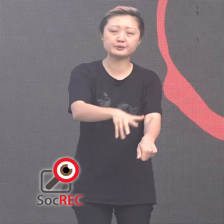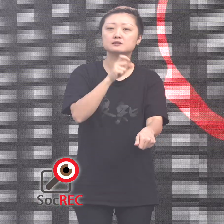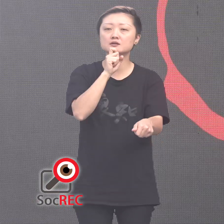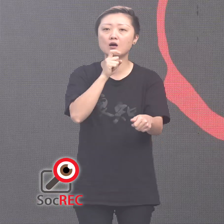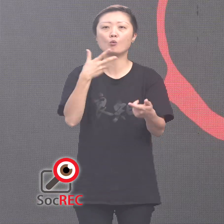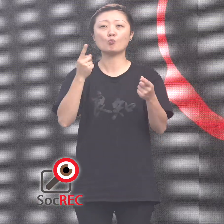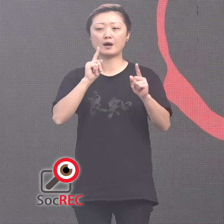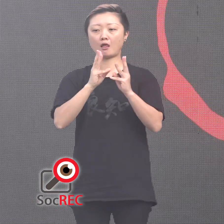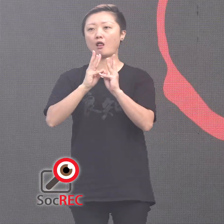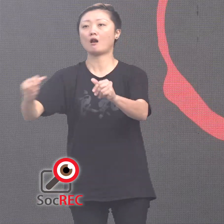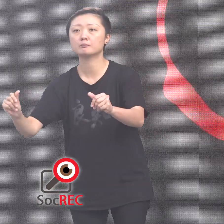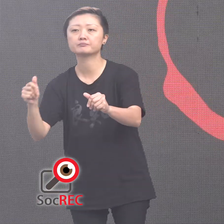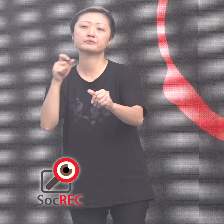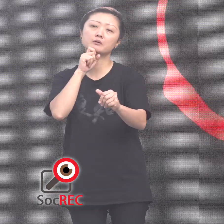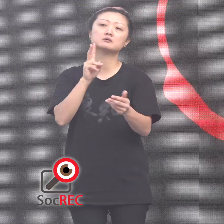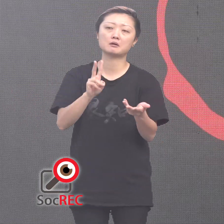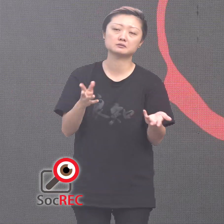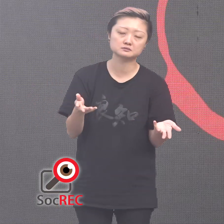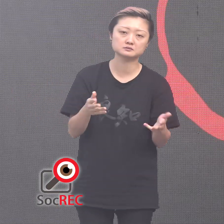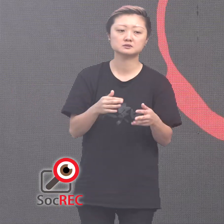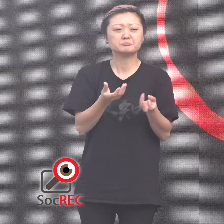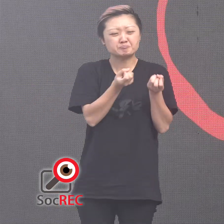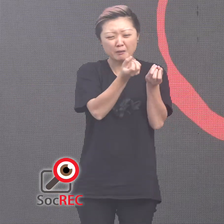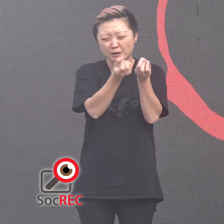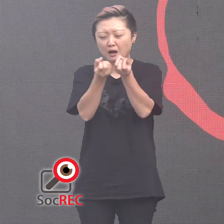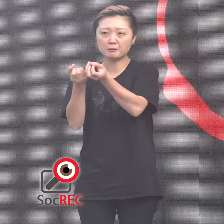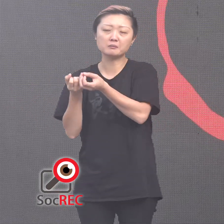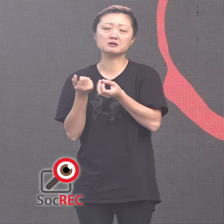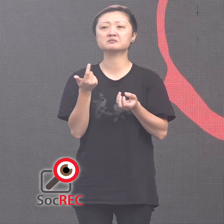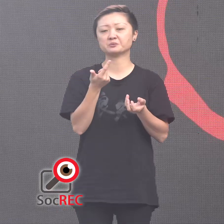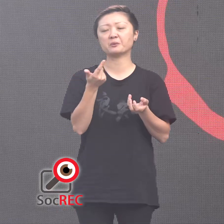失蹤，很多的事發生了。